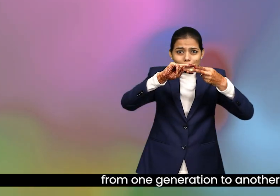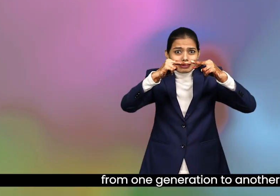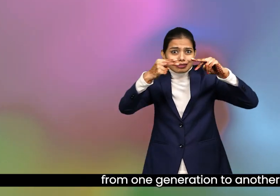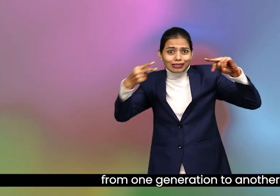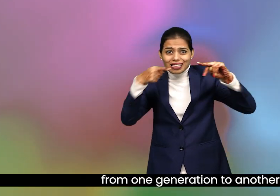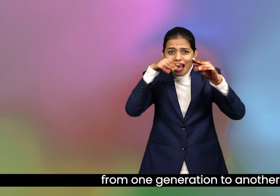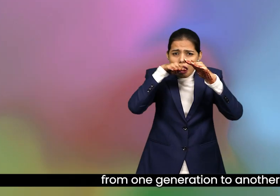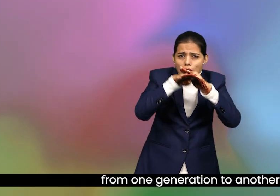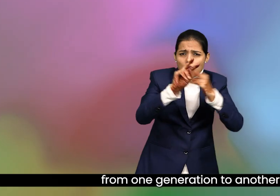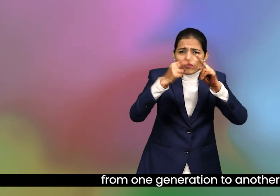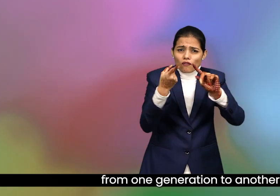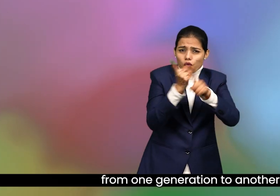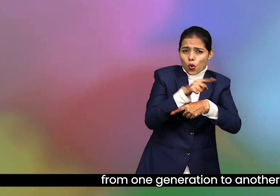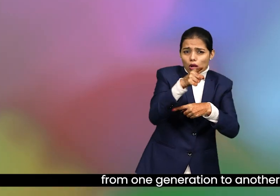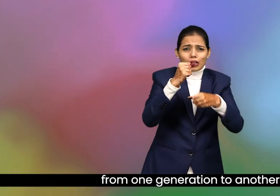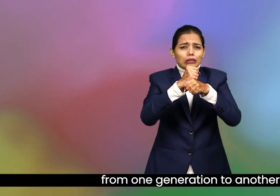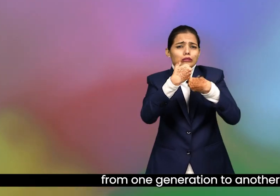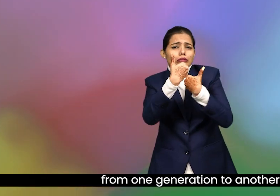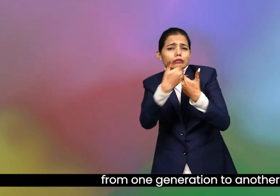தலைமுறைக்கு பாத்திரங்களை நாம் எவ்வாறு பெறுவது?